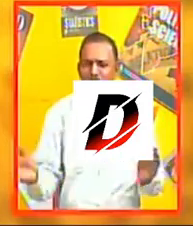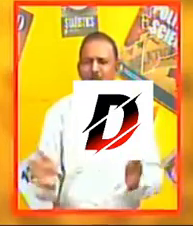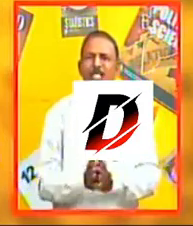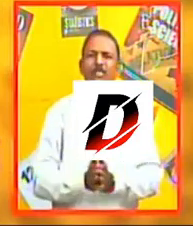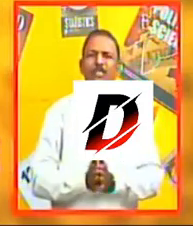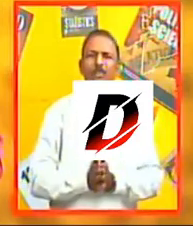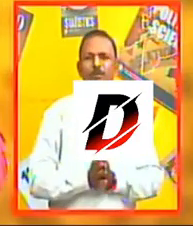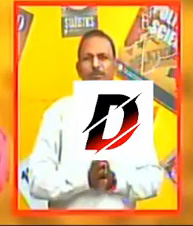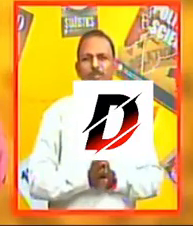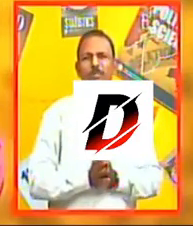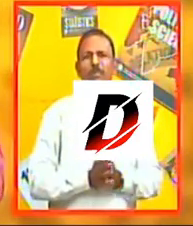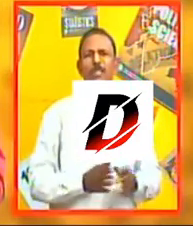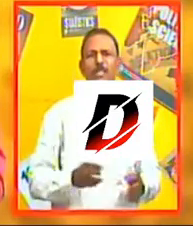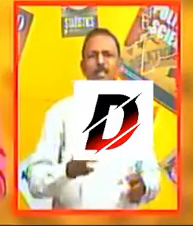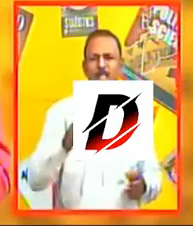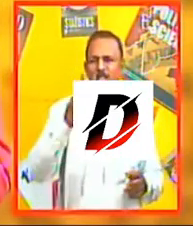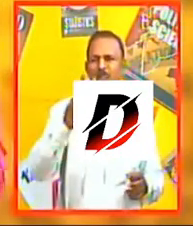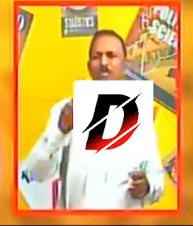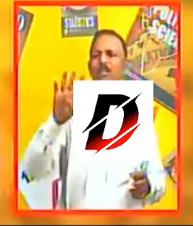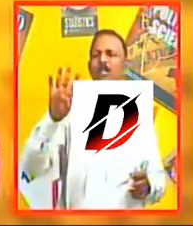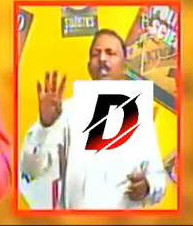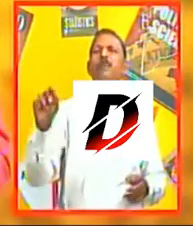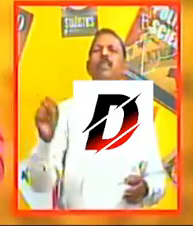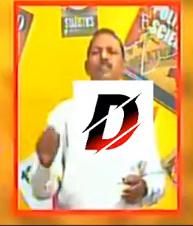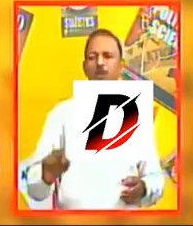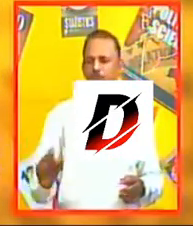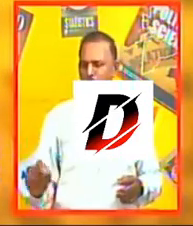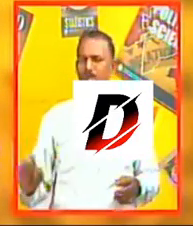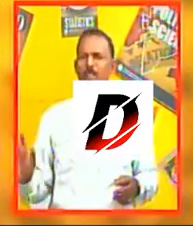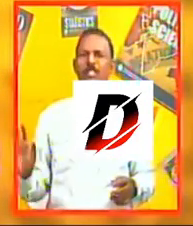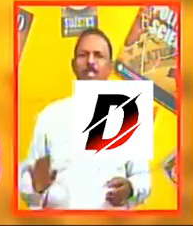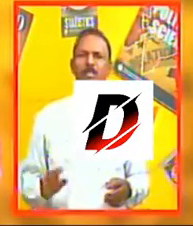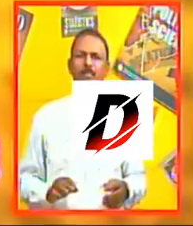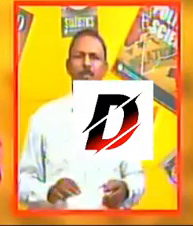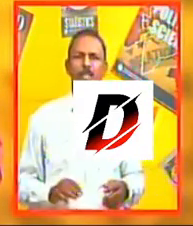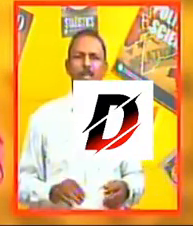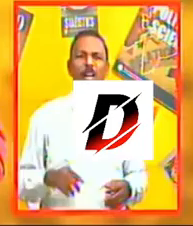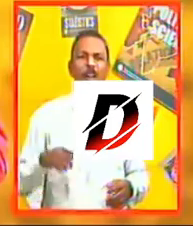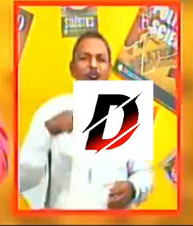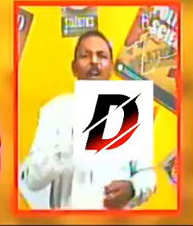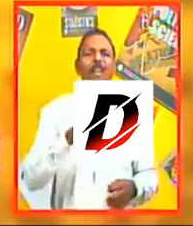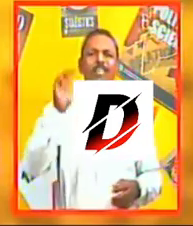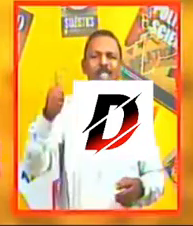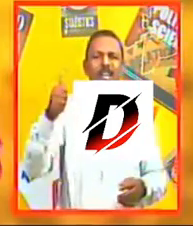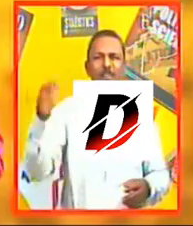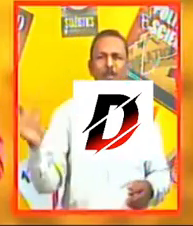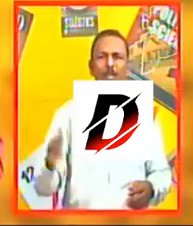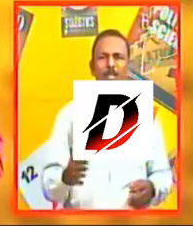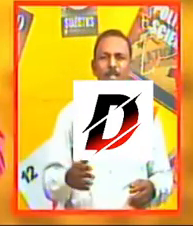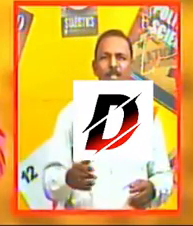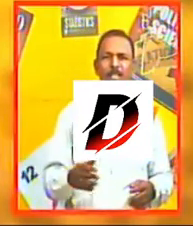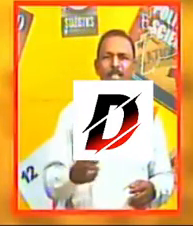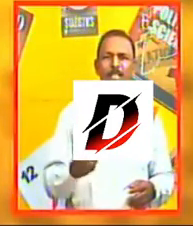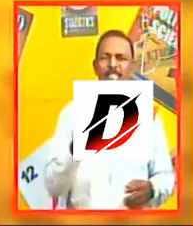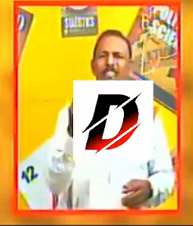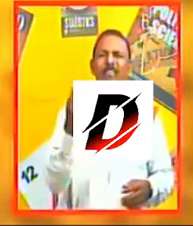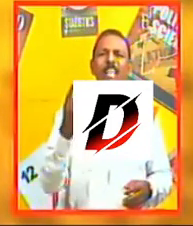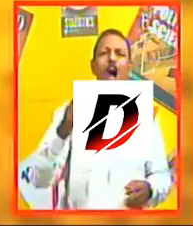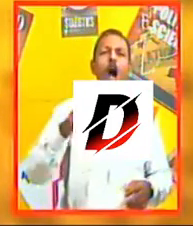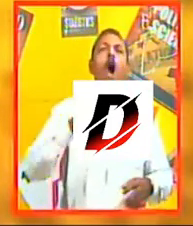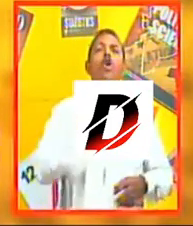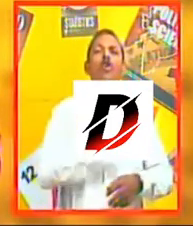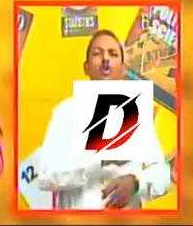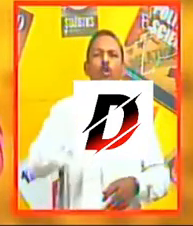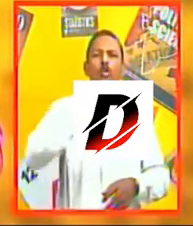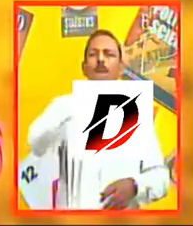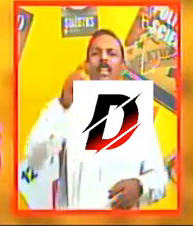சேகரிக்கிறோம் சொல்லுங்க. வெரி குட், 24 மணி நேரம். காலநிலை என்பது எத்தனை ஆண்டுகளுக்கு